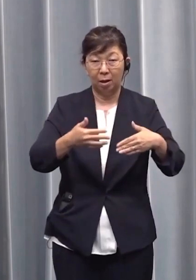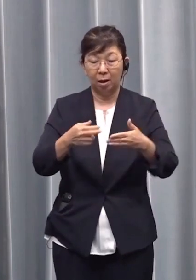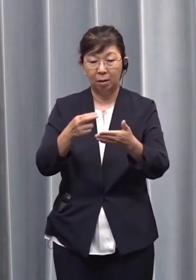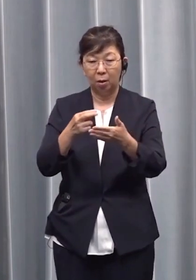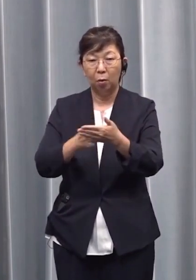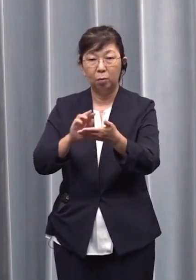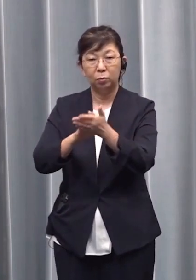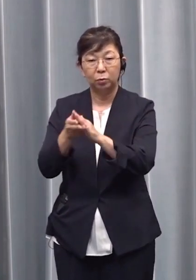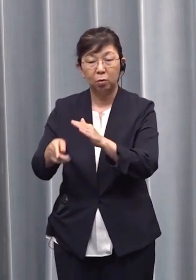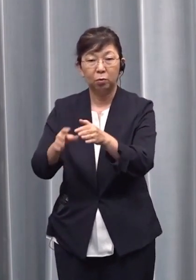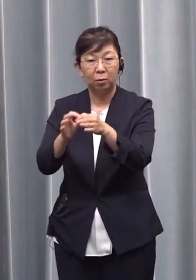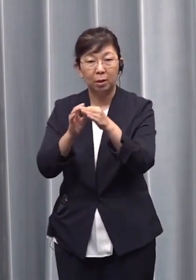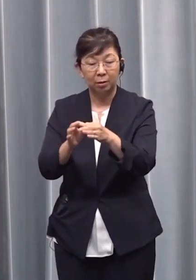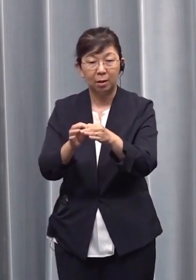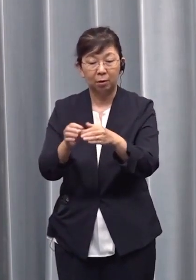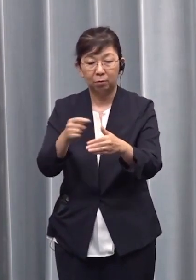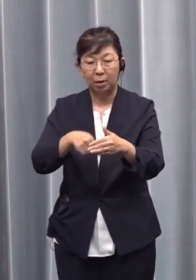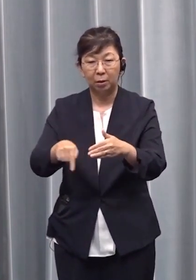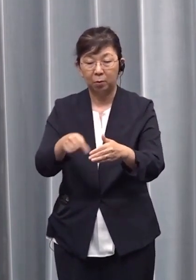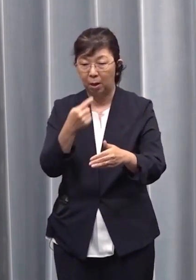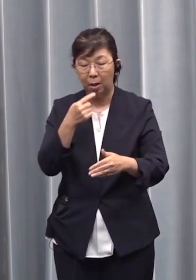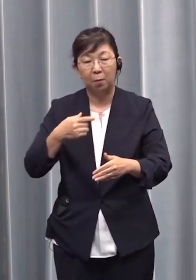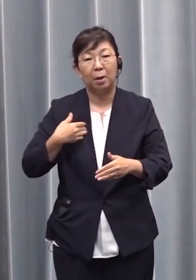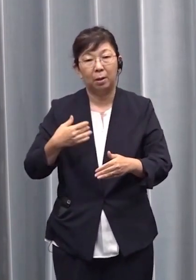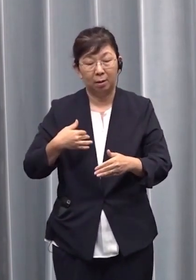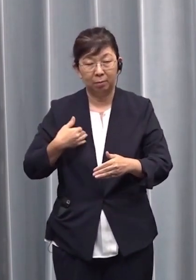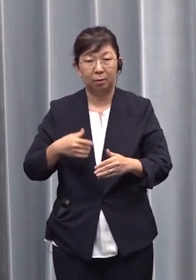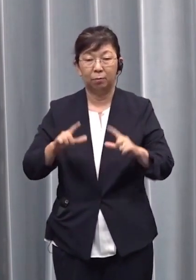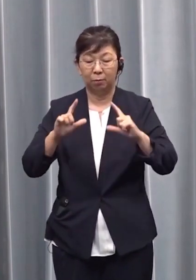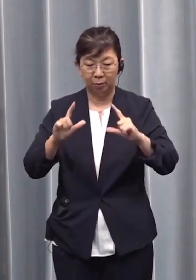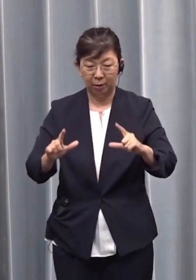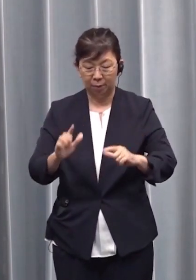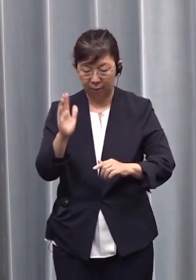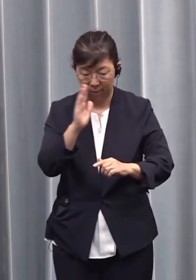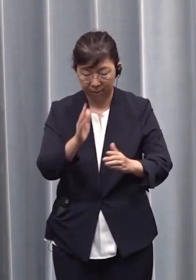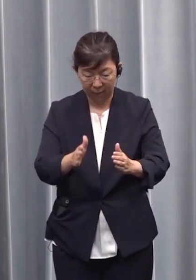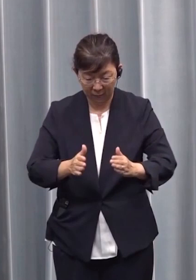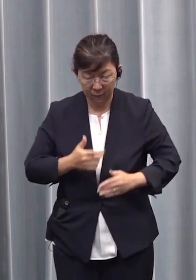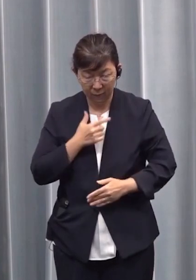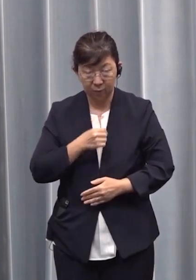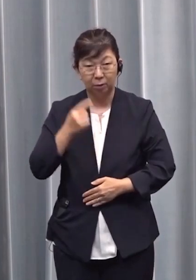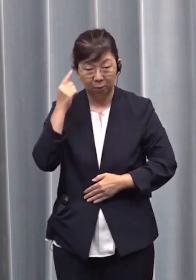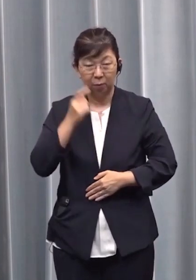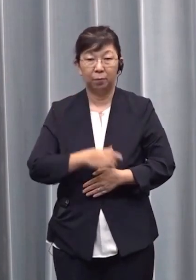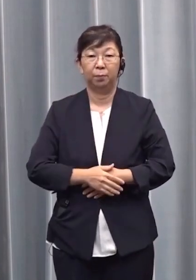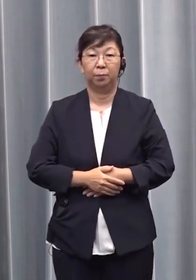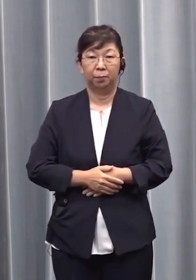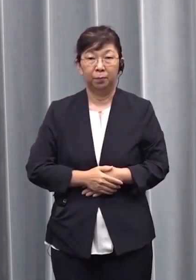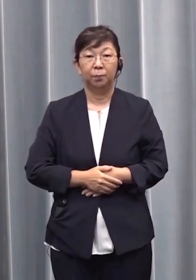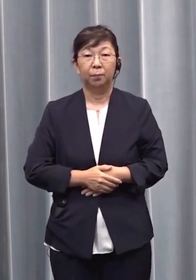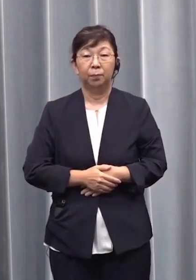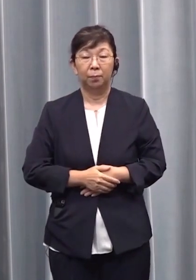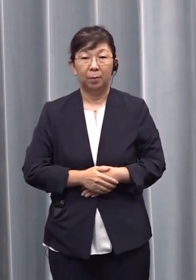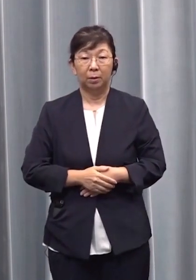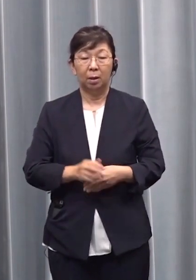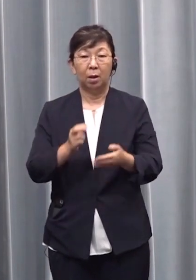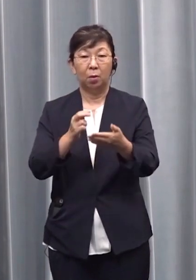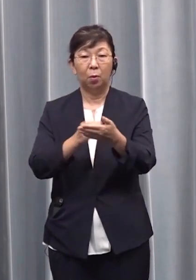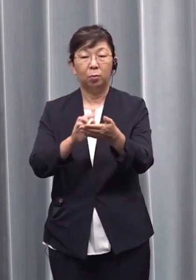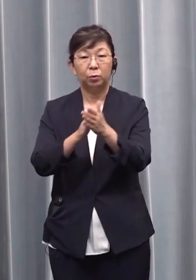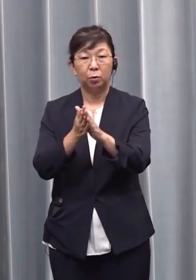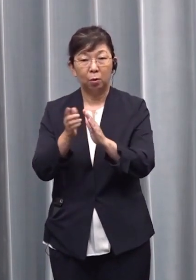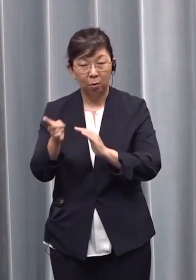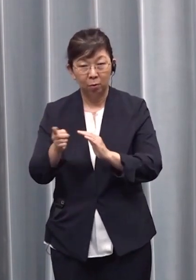の関与について承知しておらずお答えすることは控えさせていただきたいと思います。また法務省